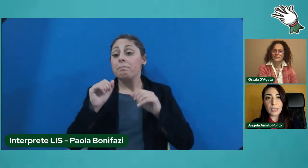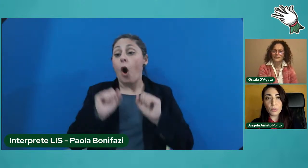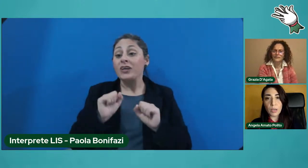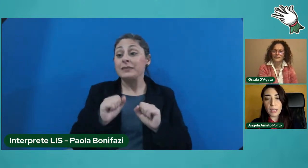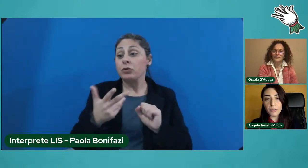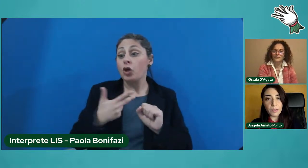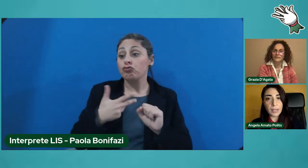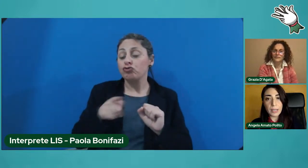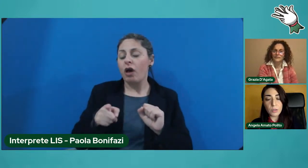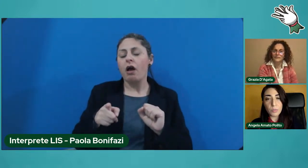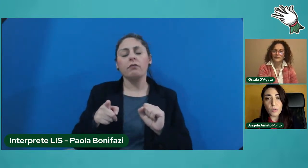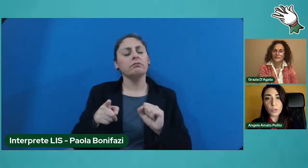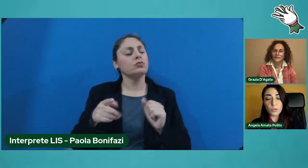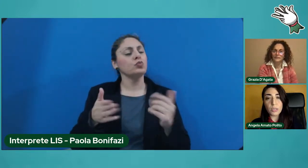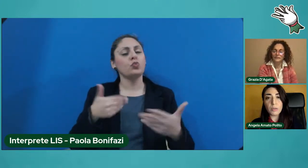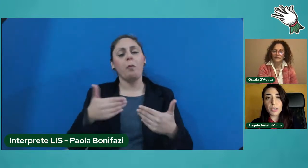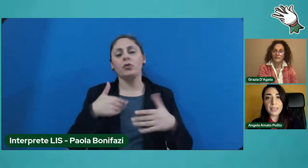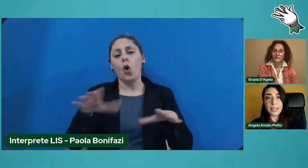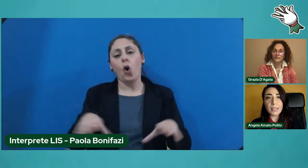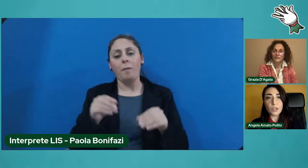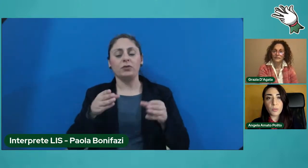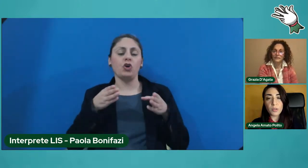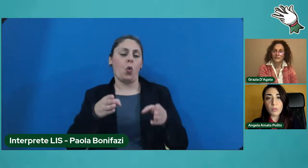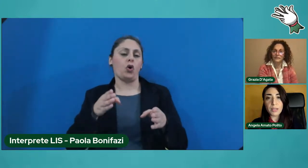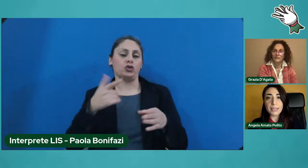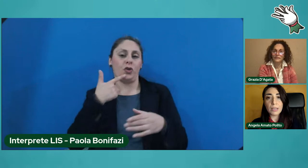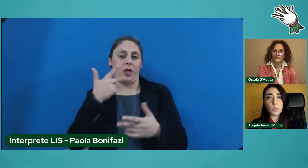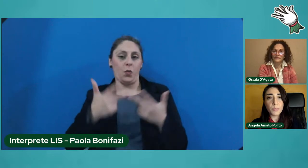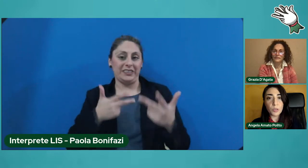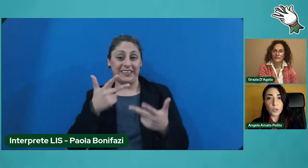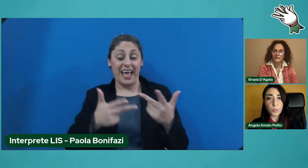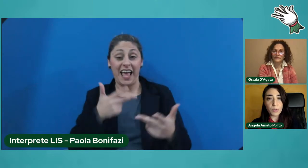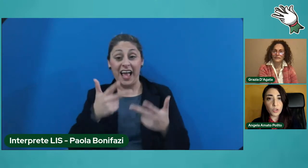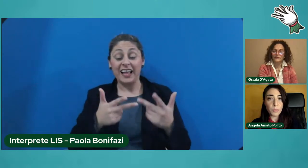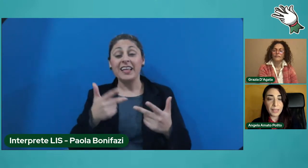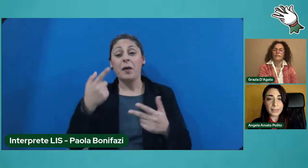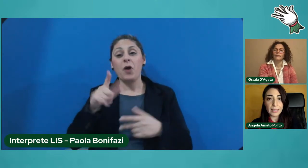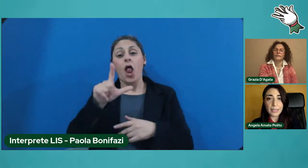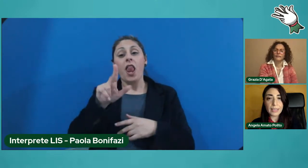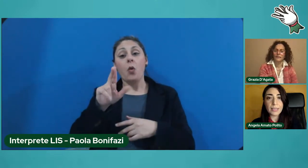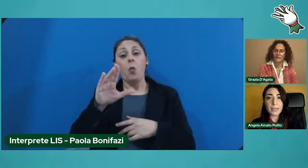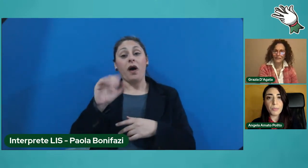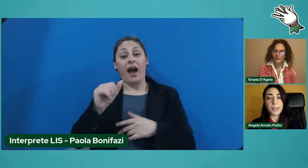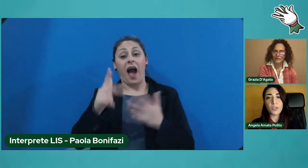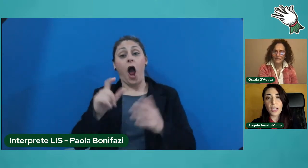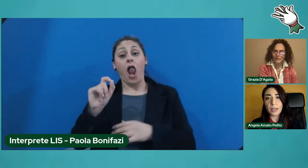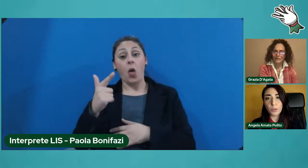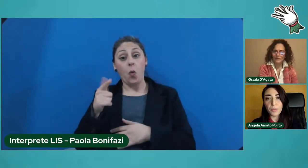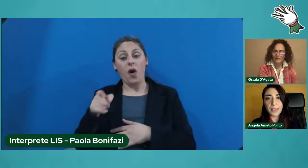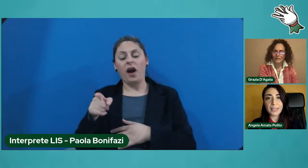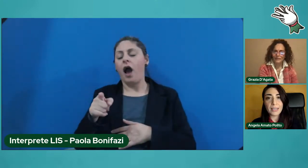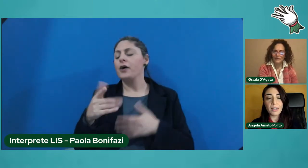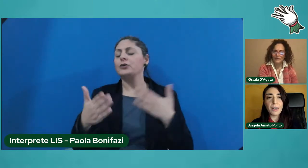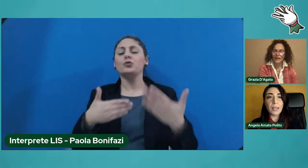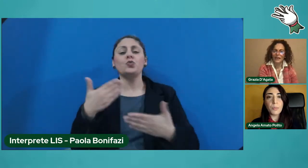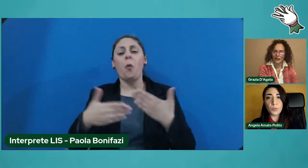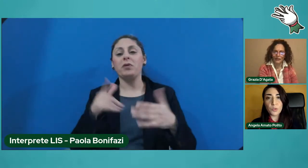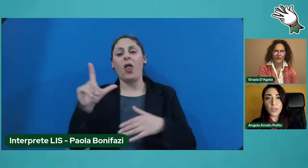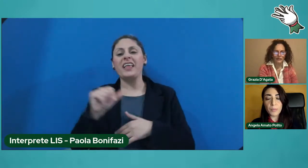iniziato a fare, insomma, un corso di lingua dei segni. Diciamo che Luca è stato esposto precocemente alla LIS, perché già a 9 mesi produceva i